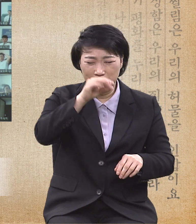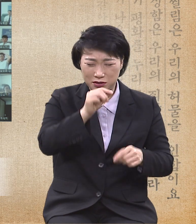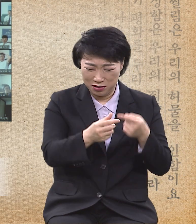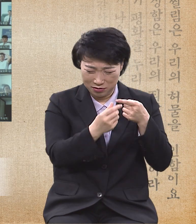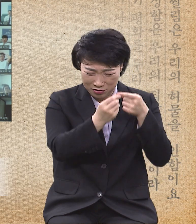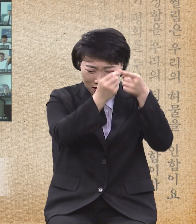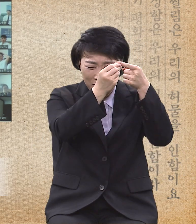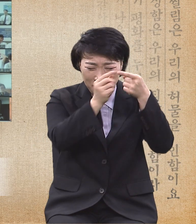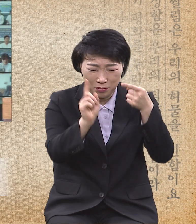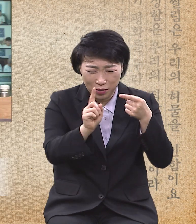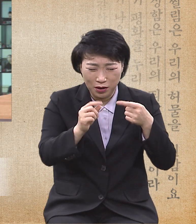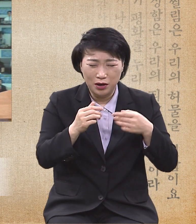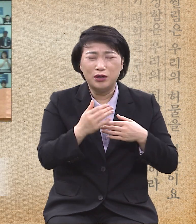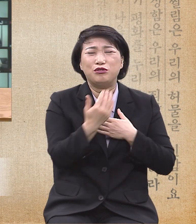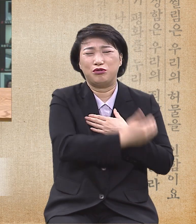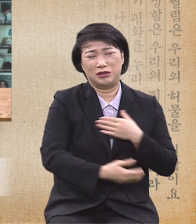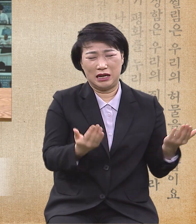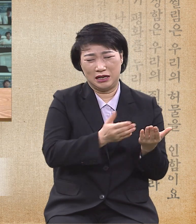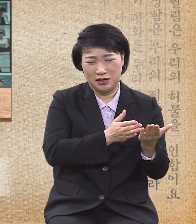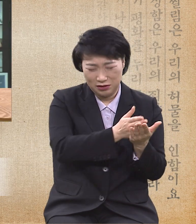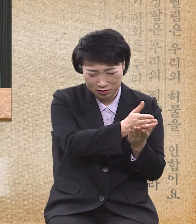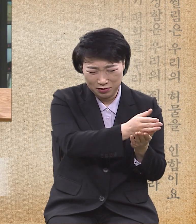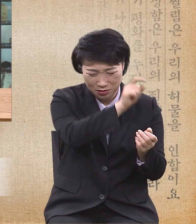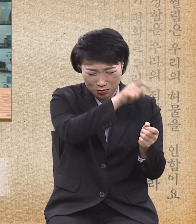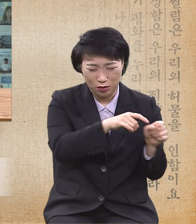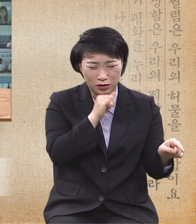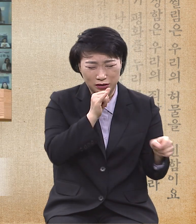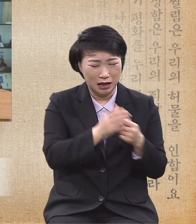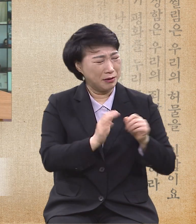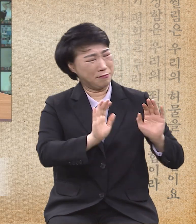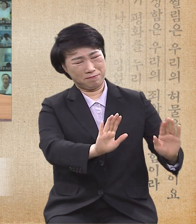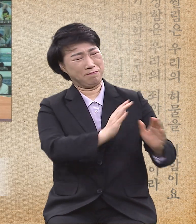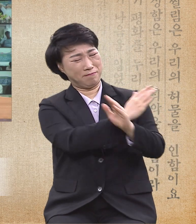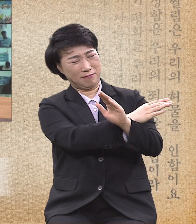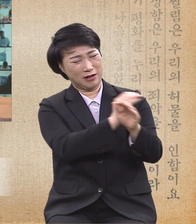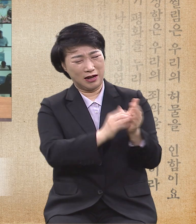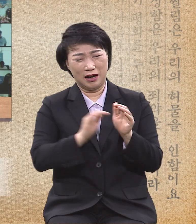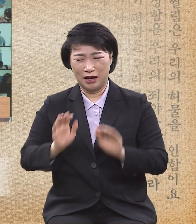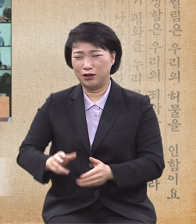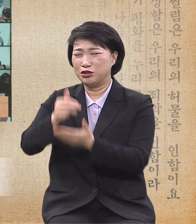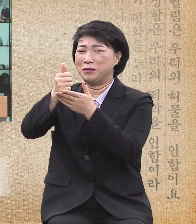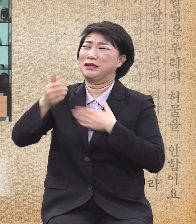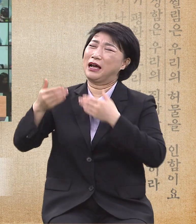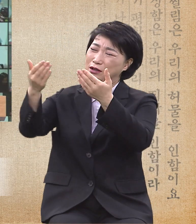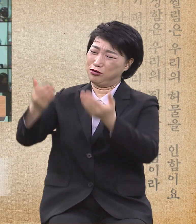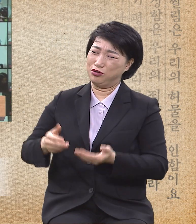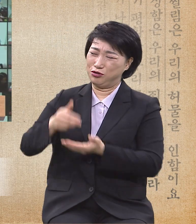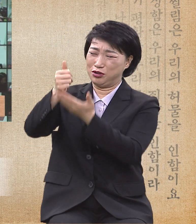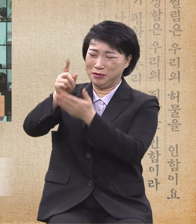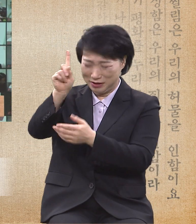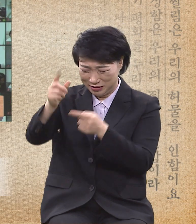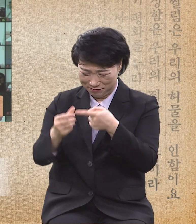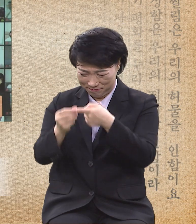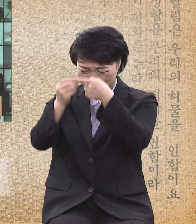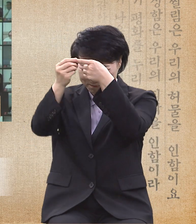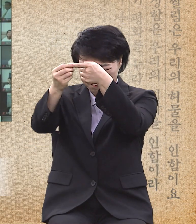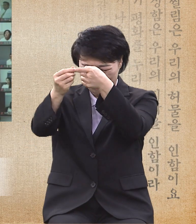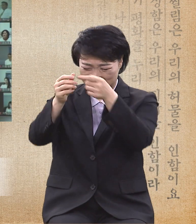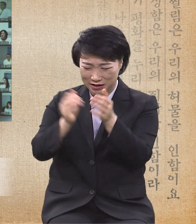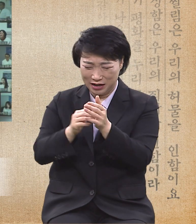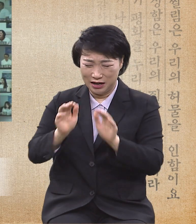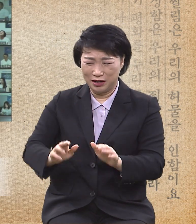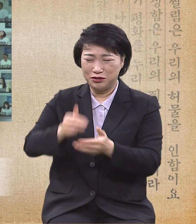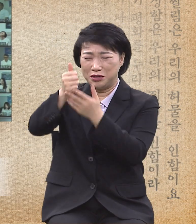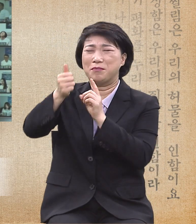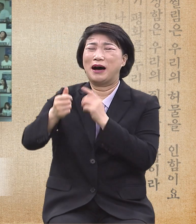할 것은 육신의 것이라는 것입니다. 아닙니다. 주가 내게 주신 주님이십니다.